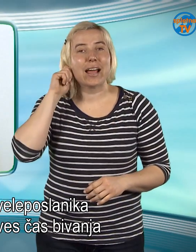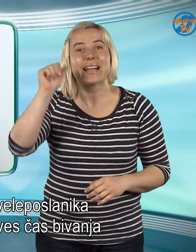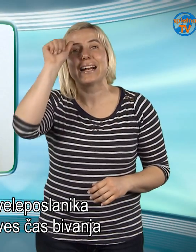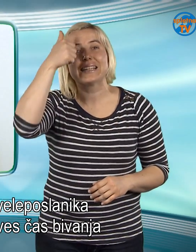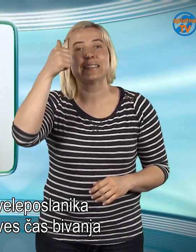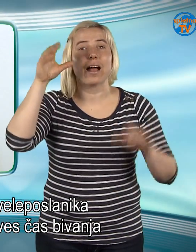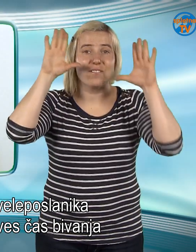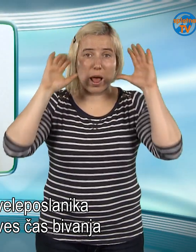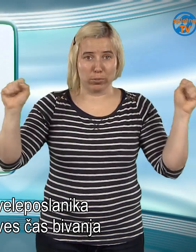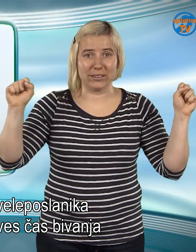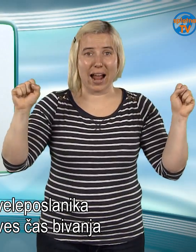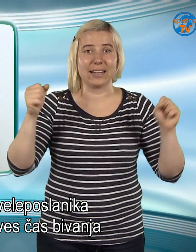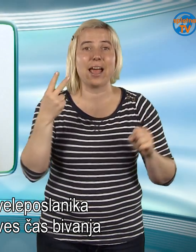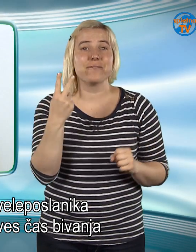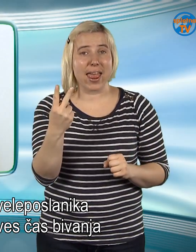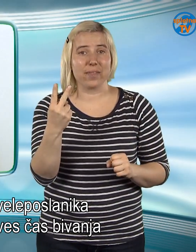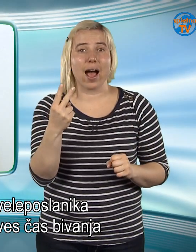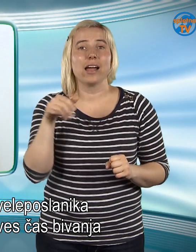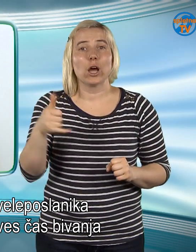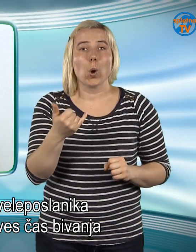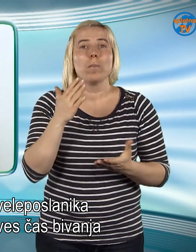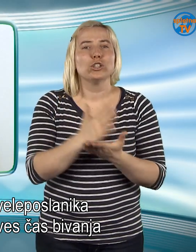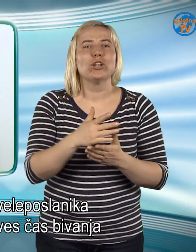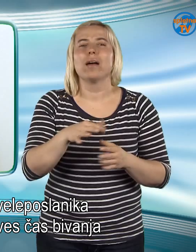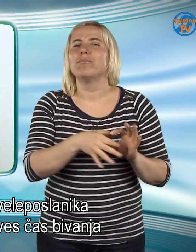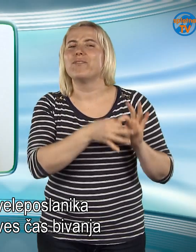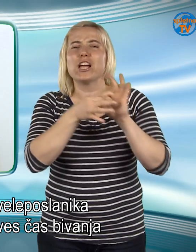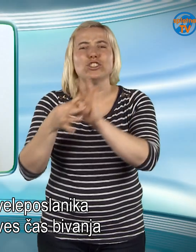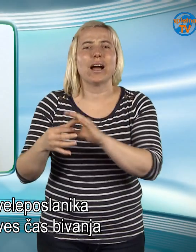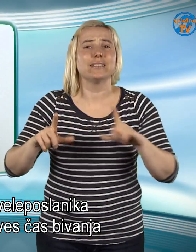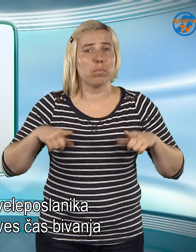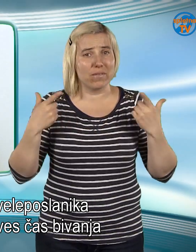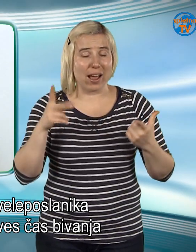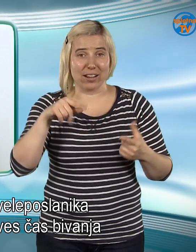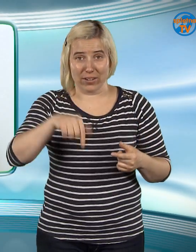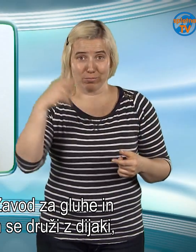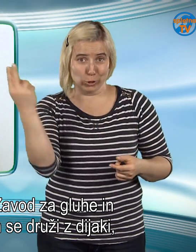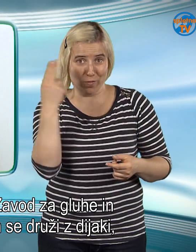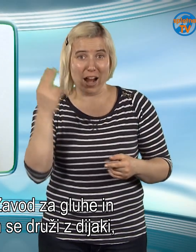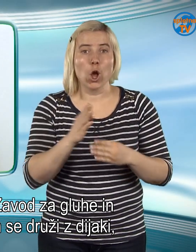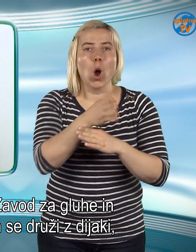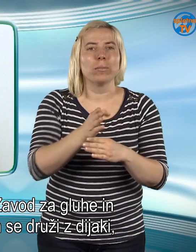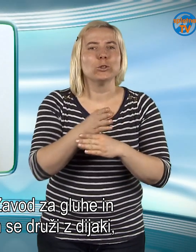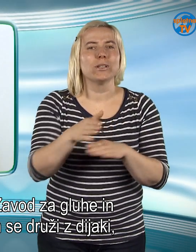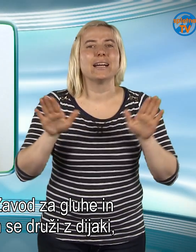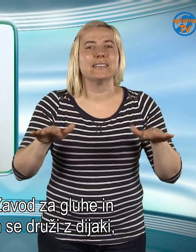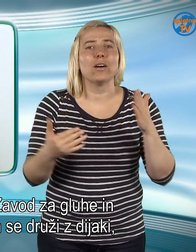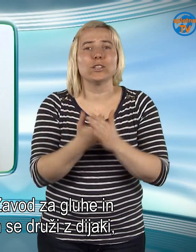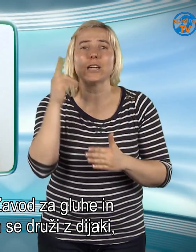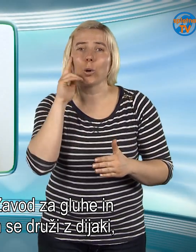Žena indijskega veleposlanika Vina Jerome že ves čas bivanja v Sloveniji obiskuje Zavod za gluhe in naglušne Ljubljana in